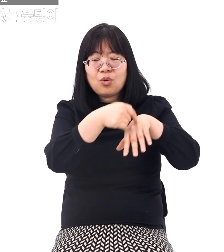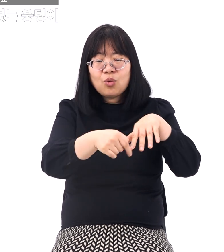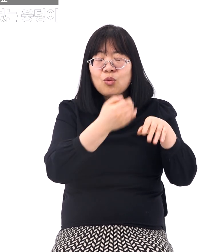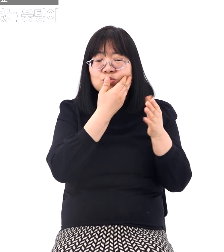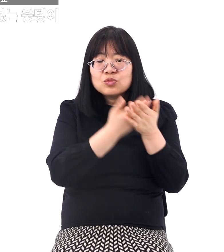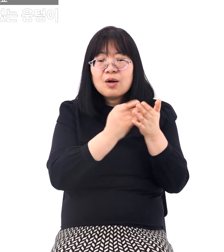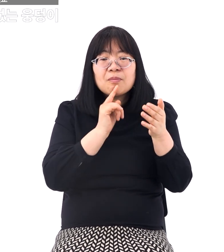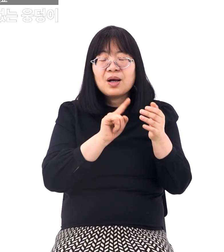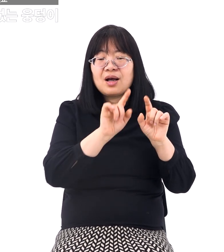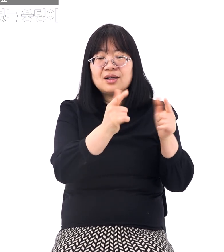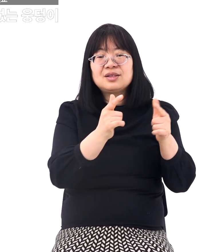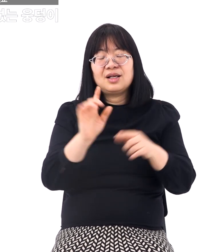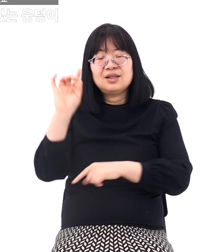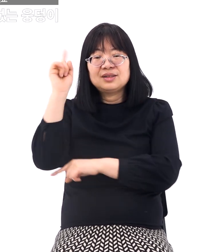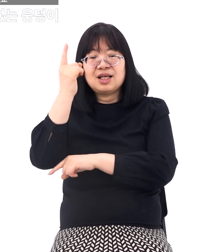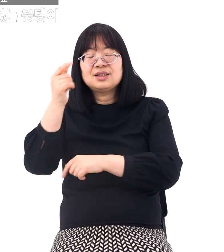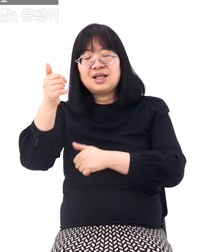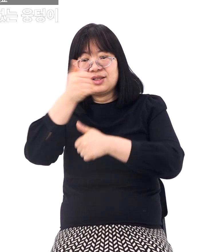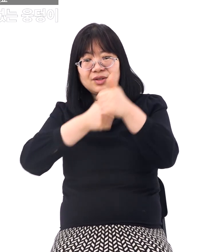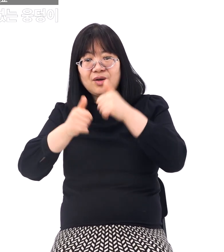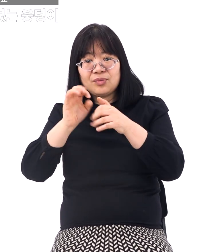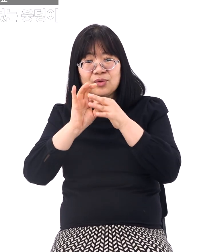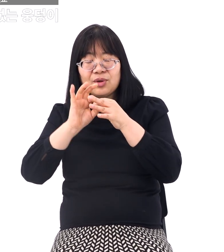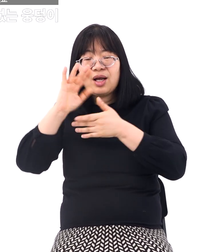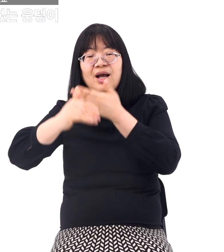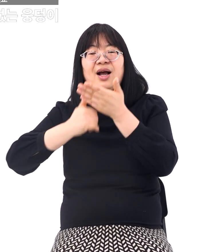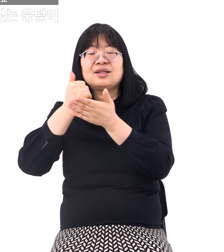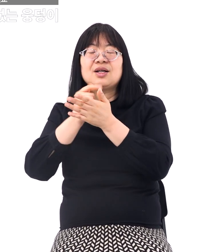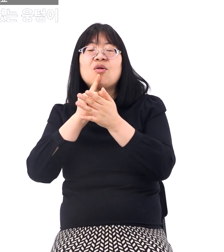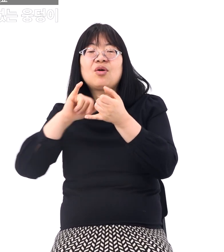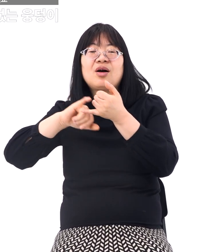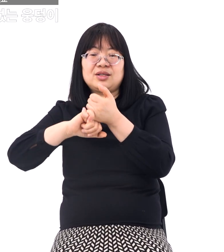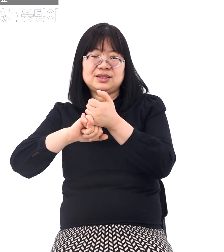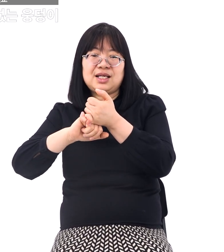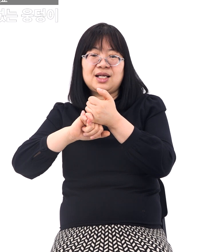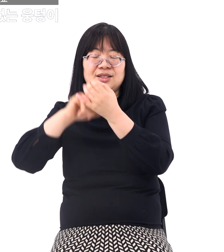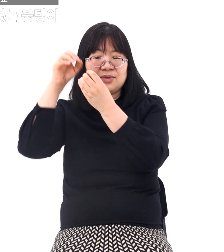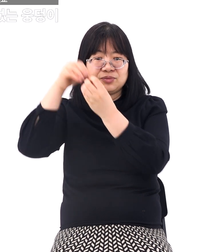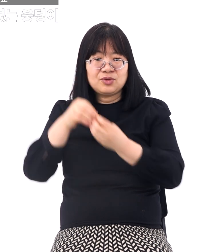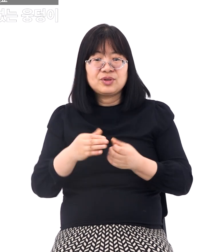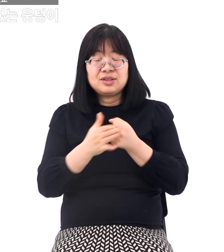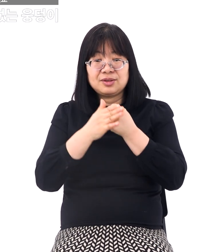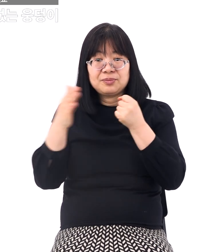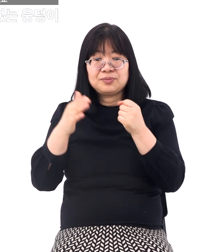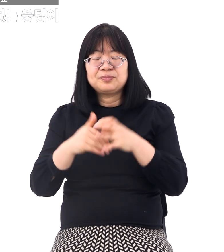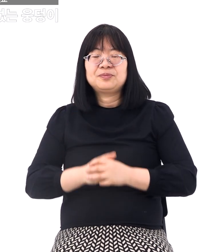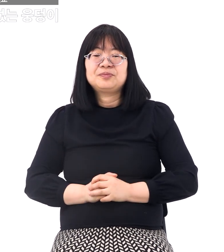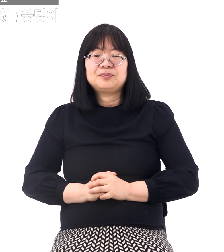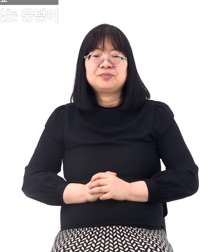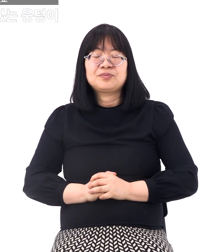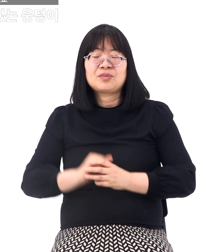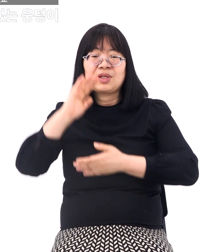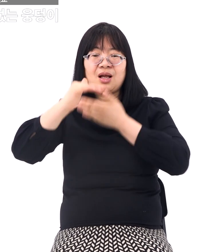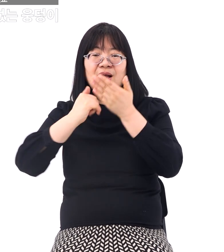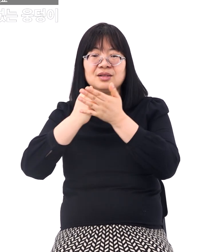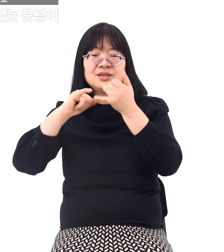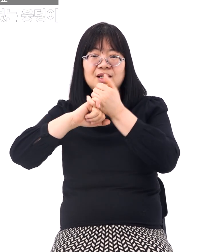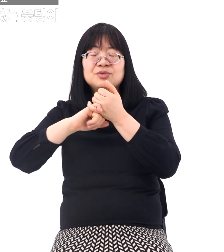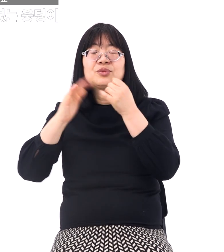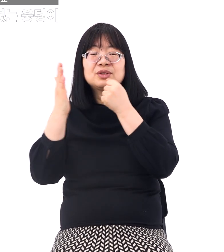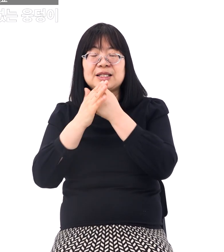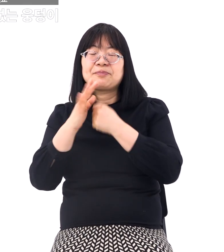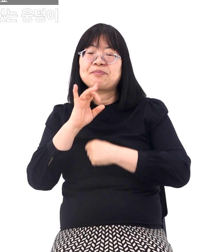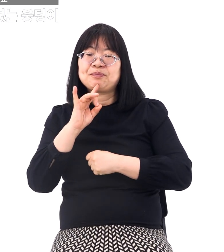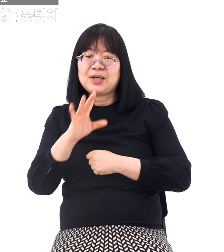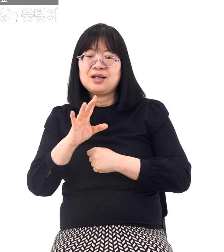아니고 다윗의 집안을 통해서 하나님의 언약이 흐르기 때문입니다. 믿습니까? 하나님의 약속